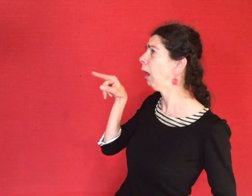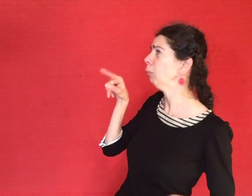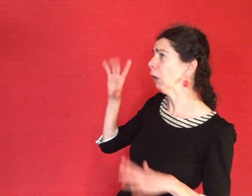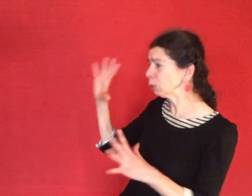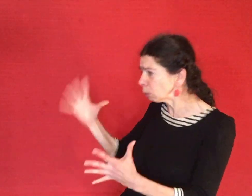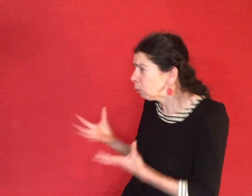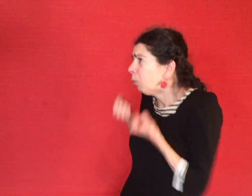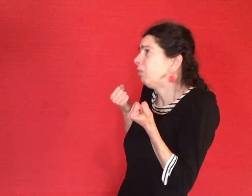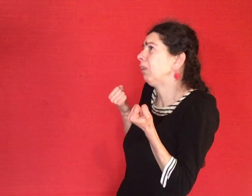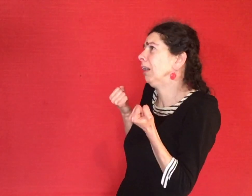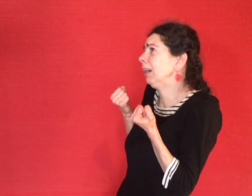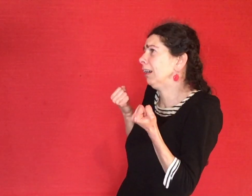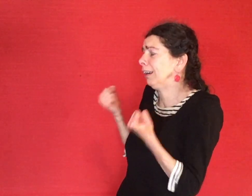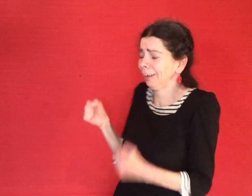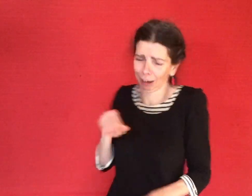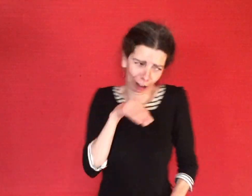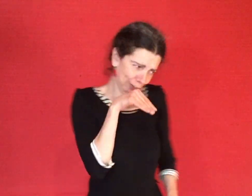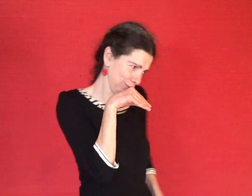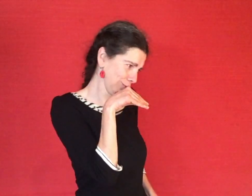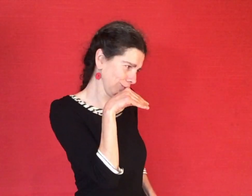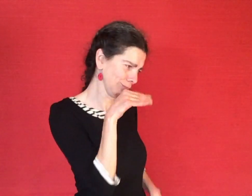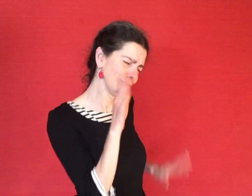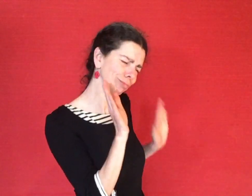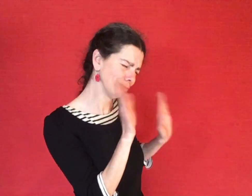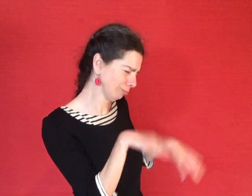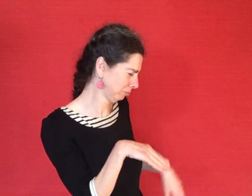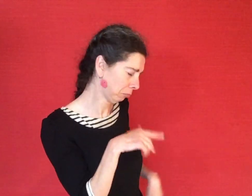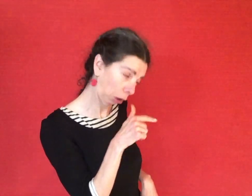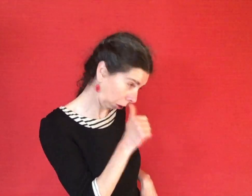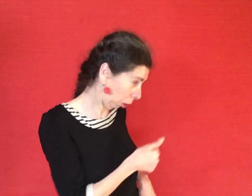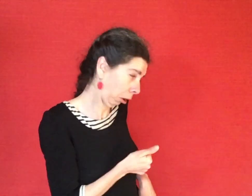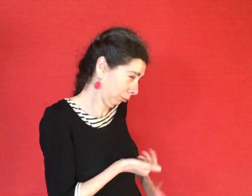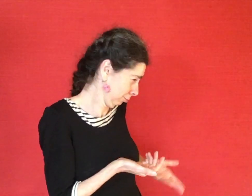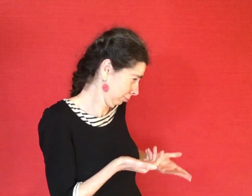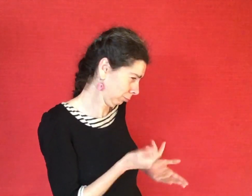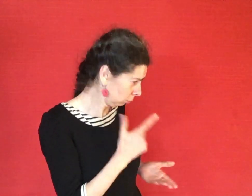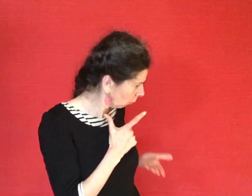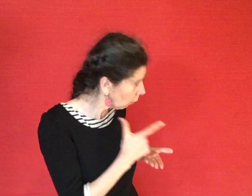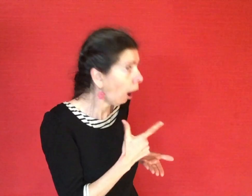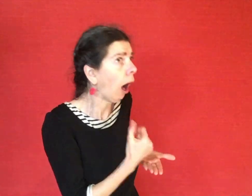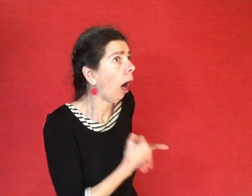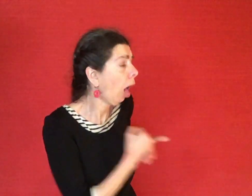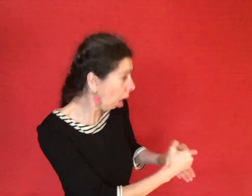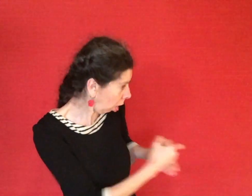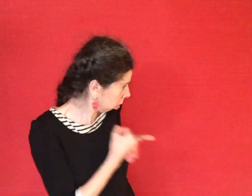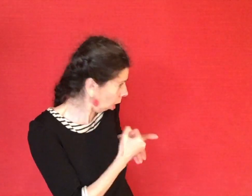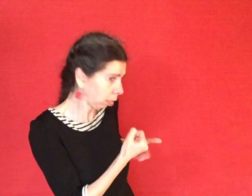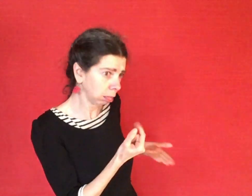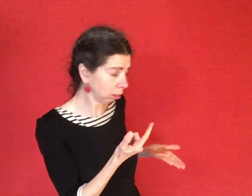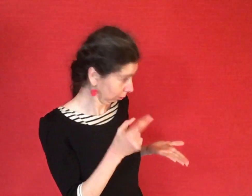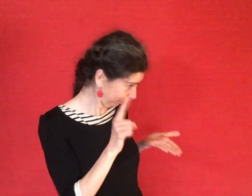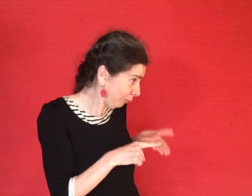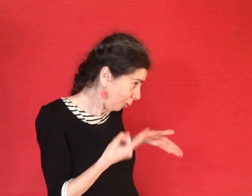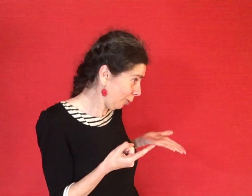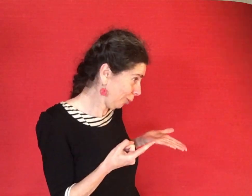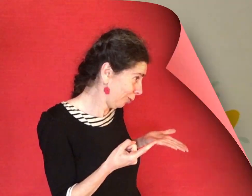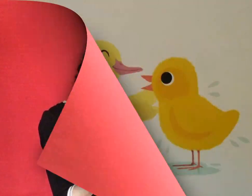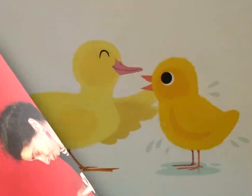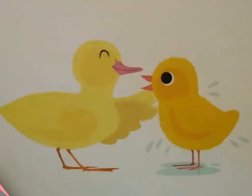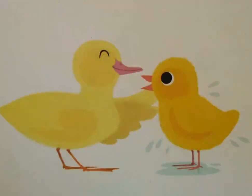Merci, Caneton, tu m'as sauvé la vie. Ce n'est rien, Poussin, répond le Caneton. Il faut bien s'entraider.